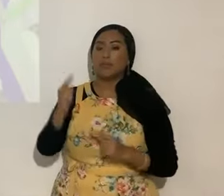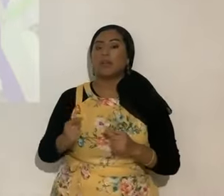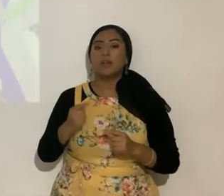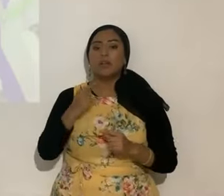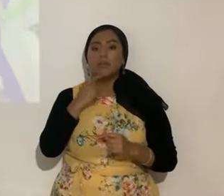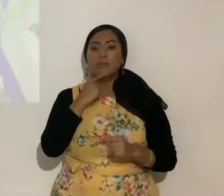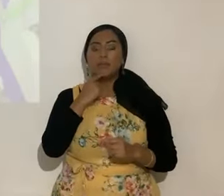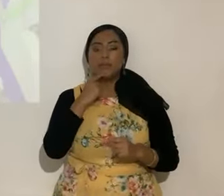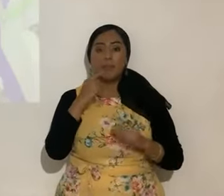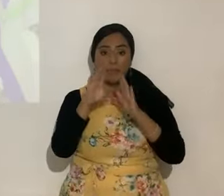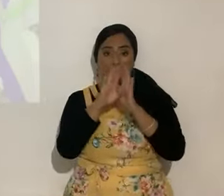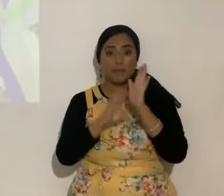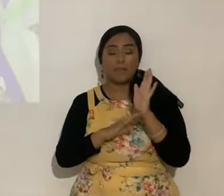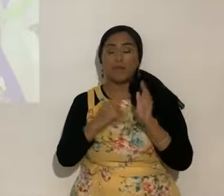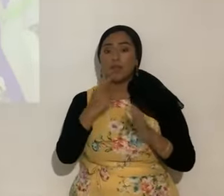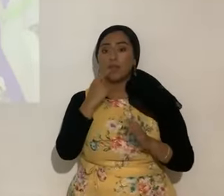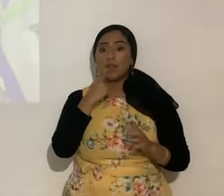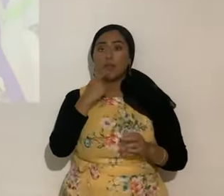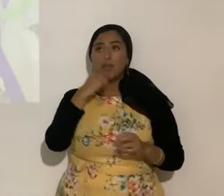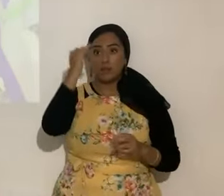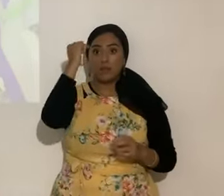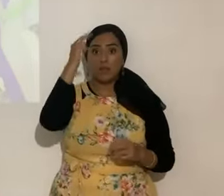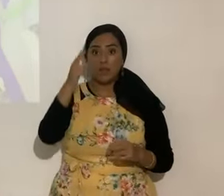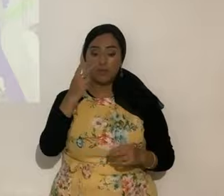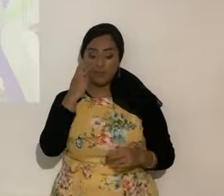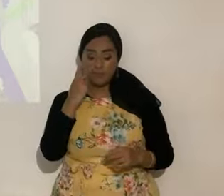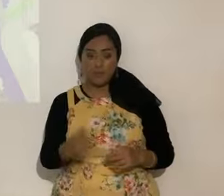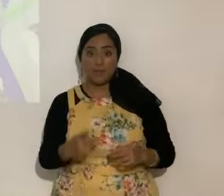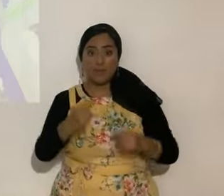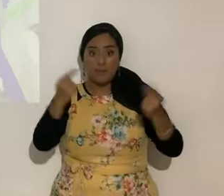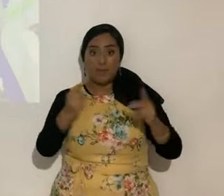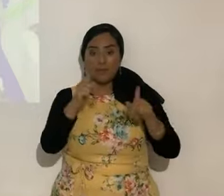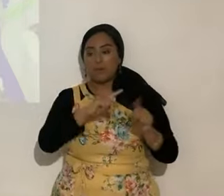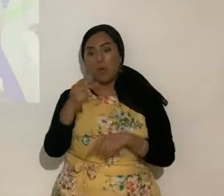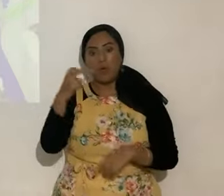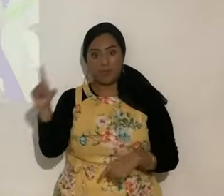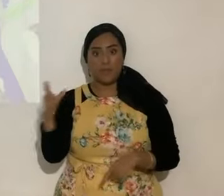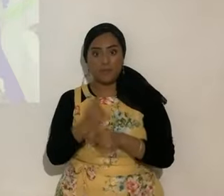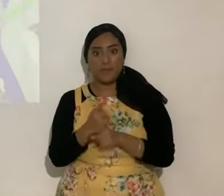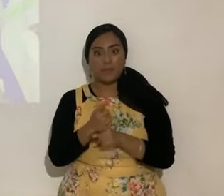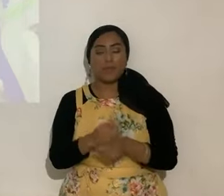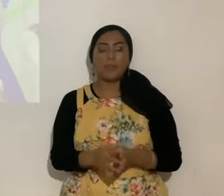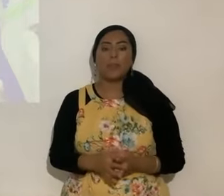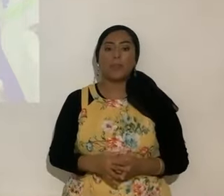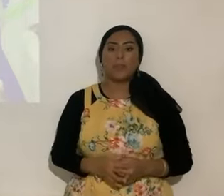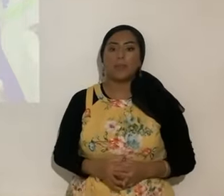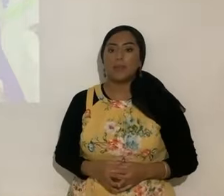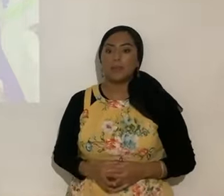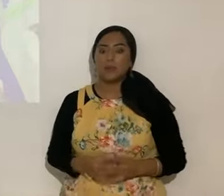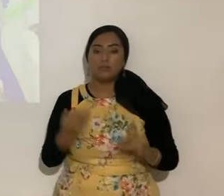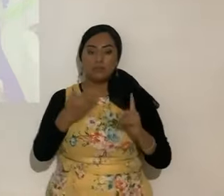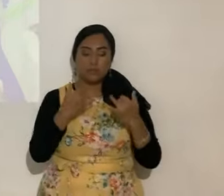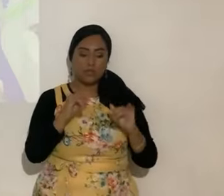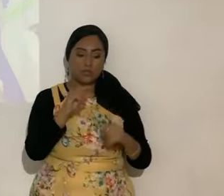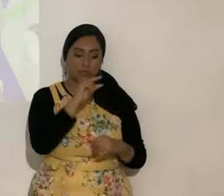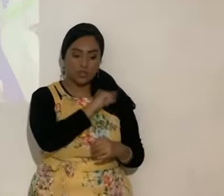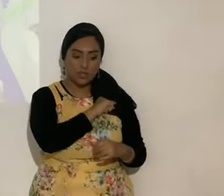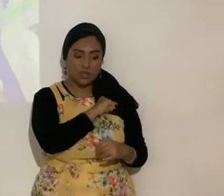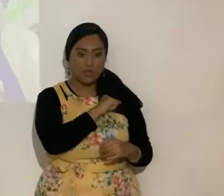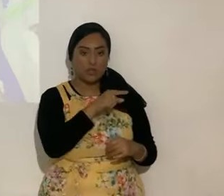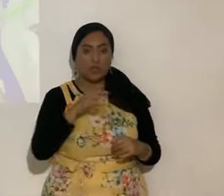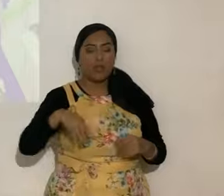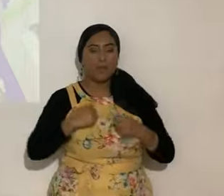Biblia, que el eterno, no tendrá por inocente, al culpable, ¿verdad? Entonces, la idea es, no es inocente, no ha